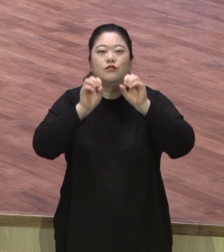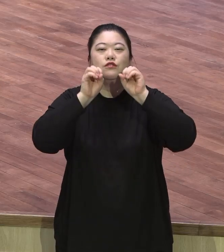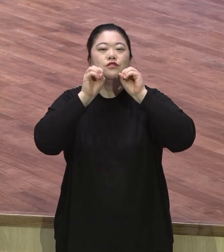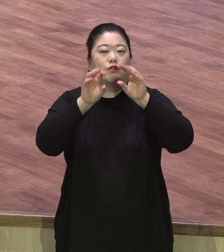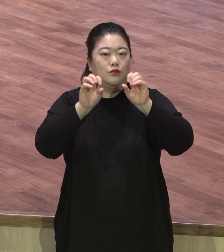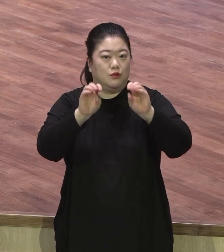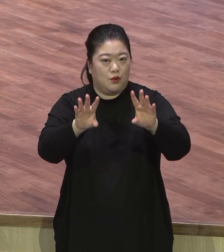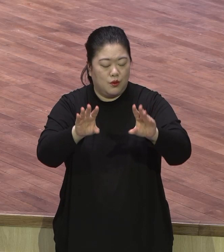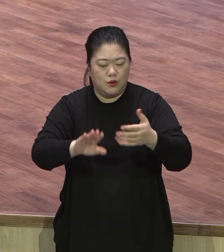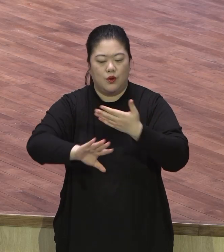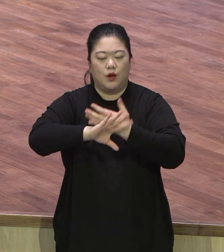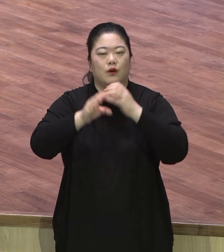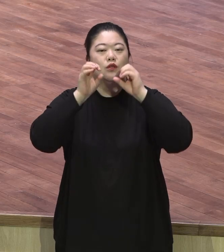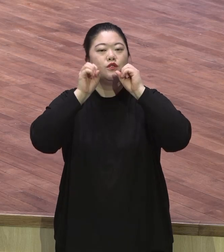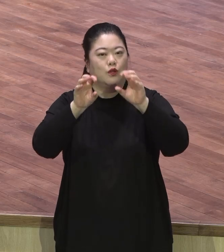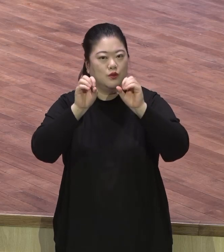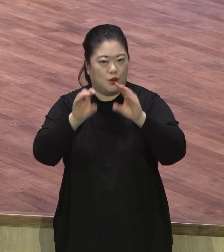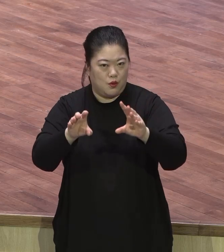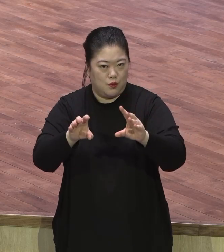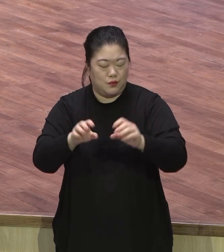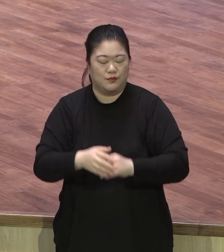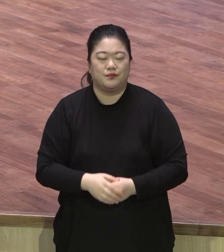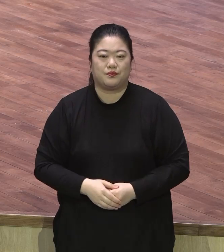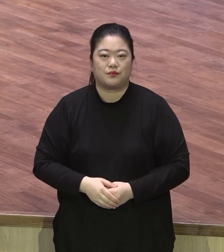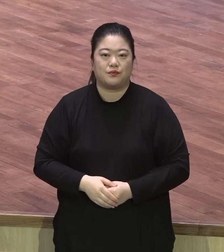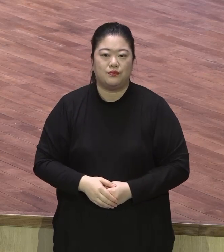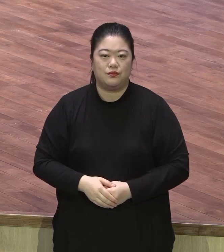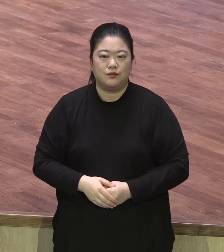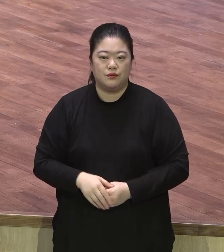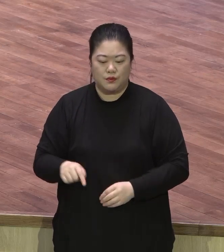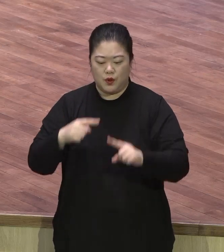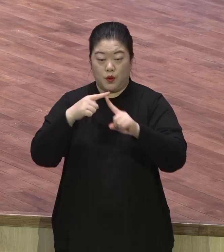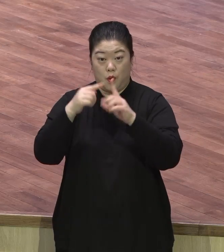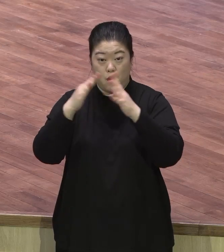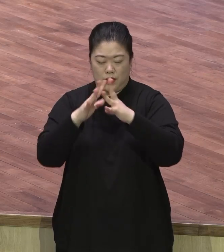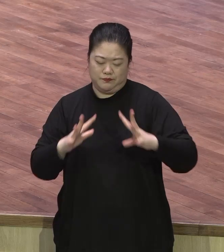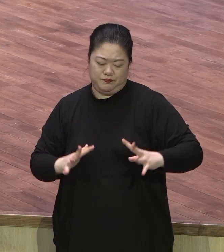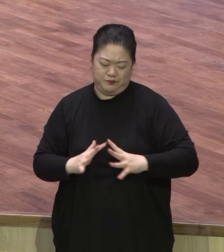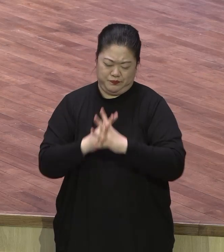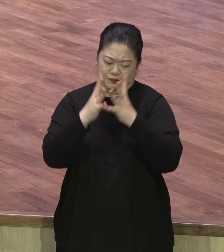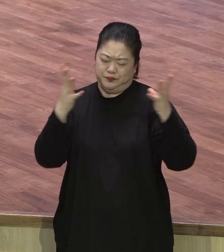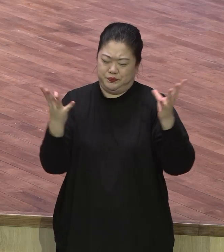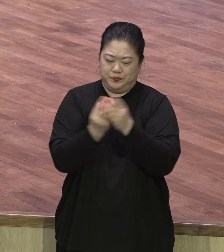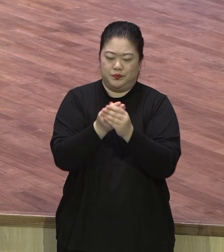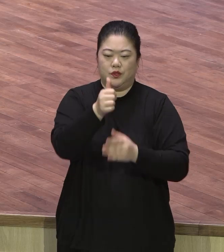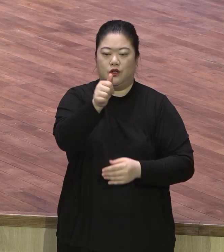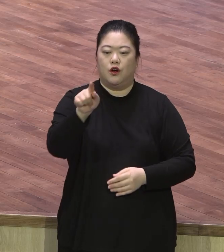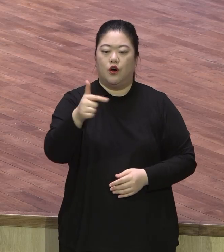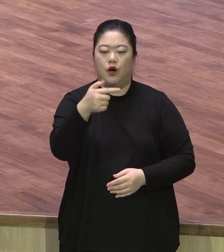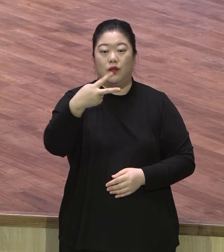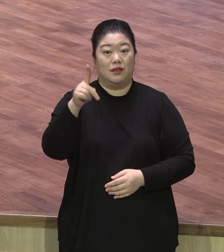이거 헌당되어져야 진짜 성교 시작됩니다 아직 서론입니다